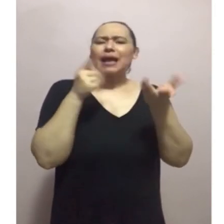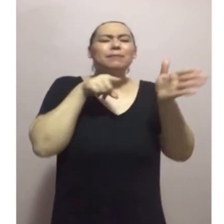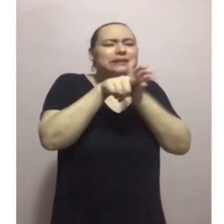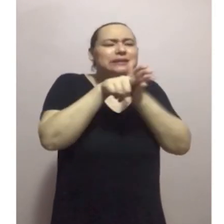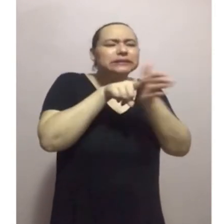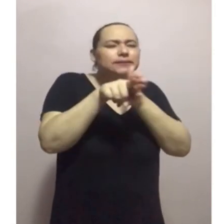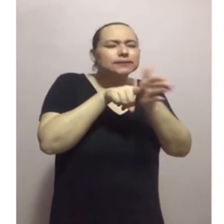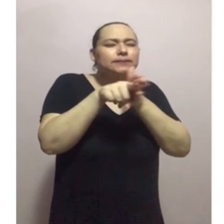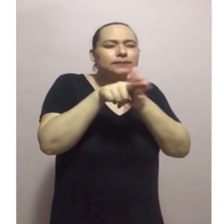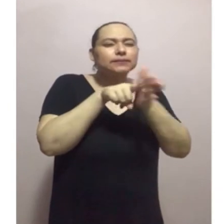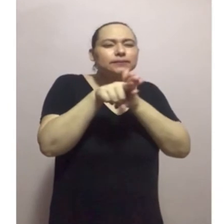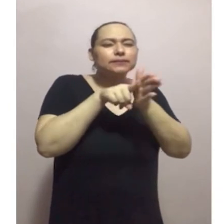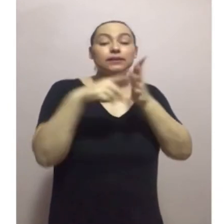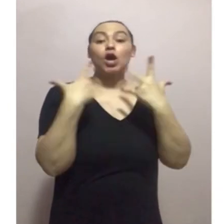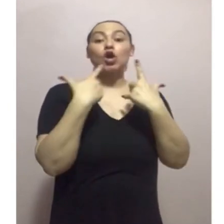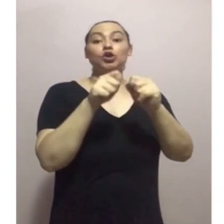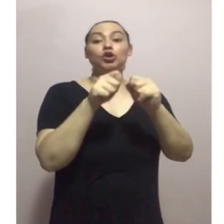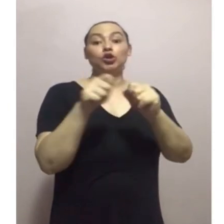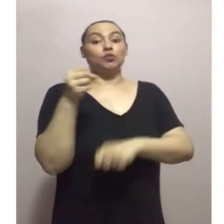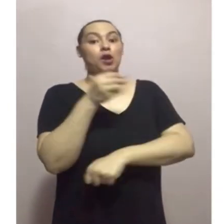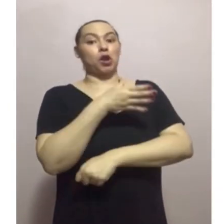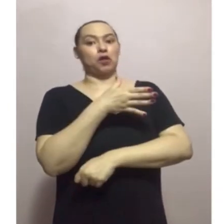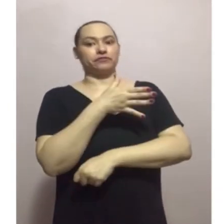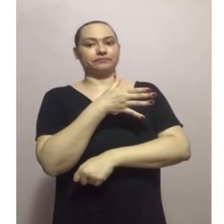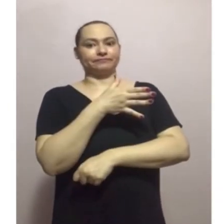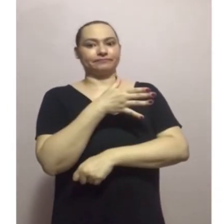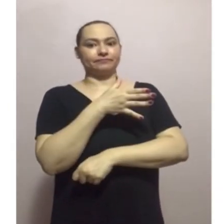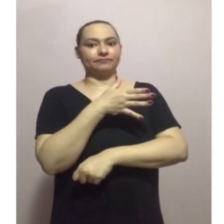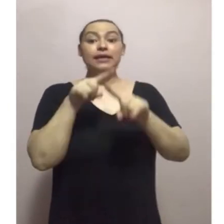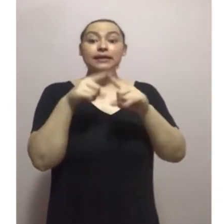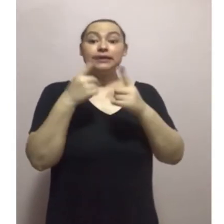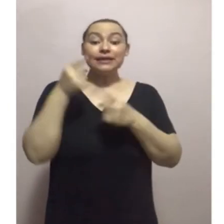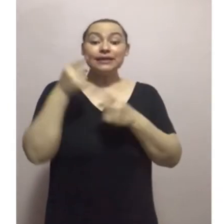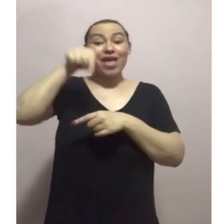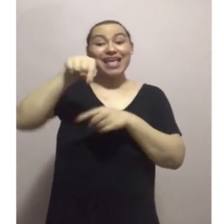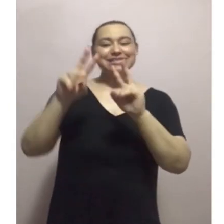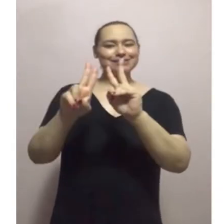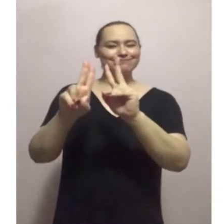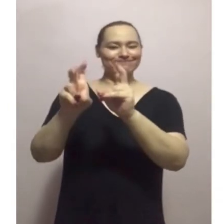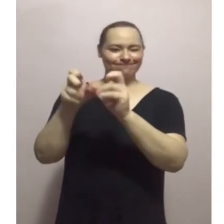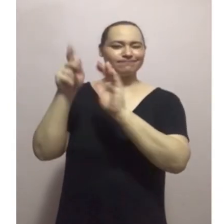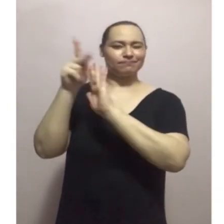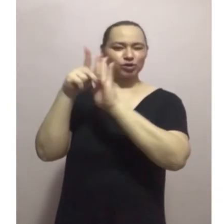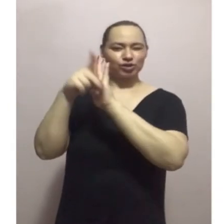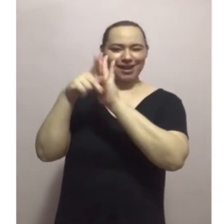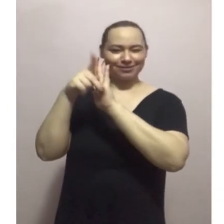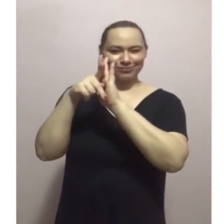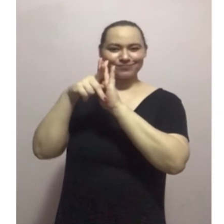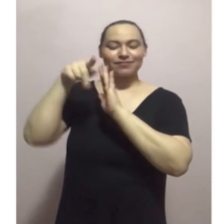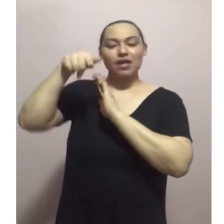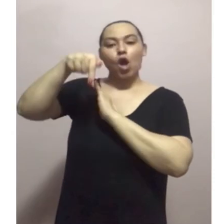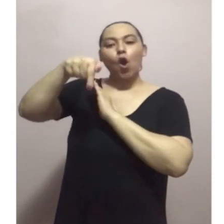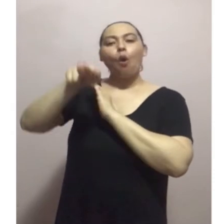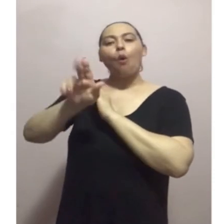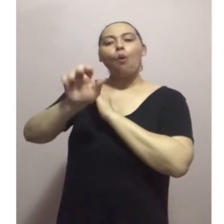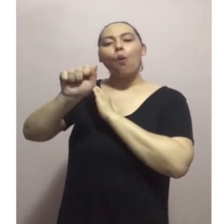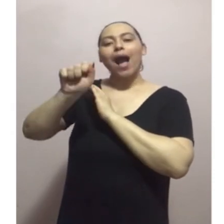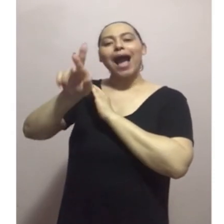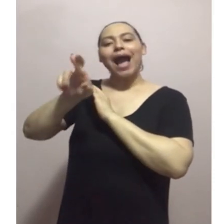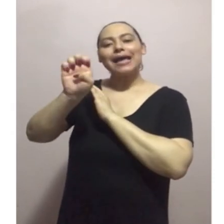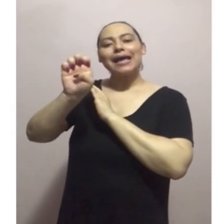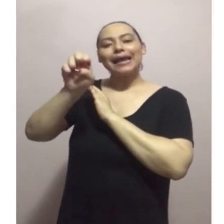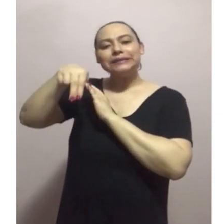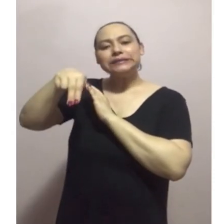a pesquisa de uma nova linguagem. E aí eu acho que o Quarentemas trouxe essa